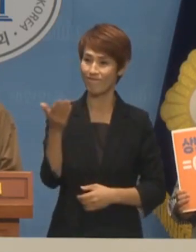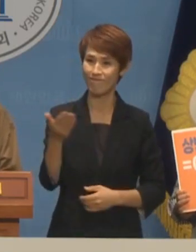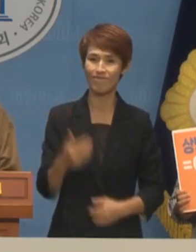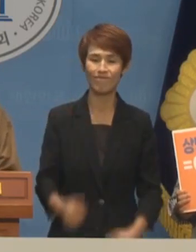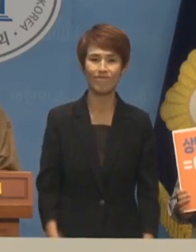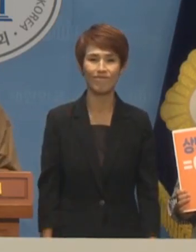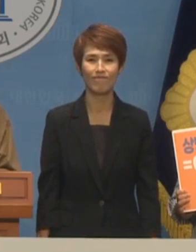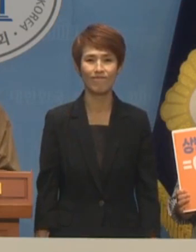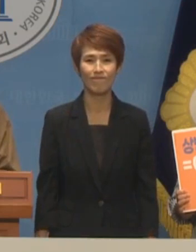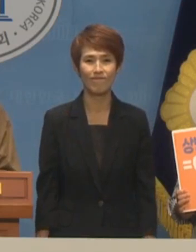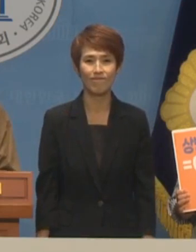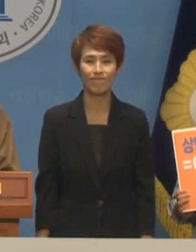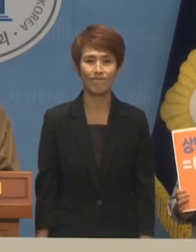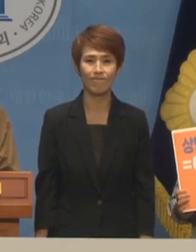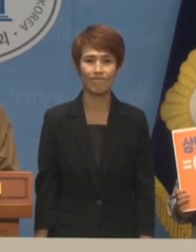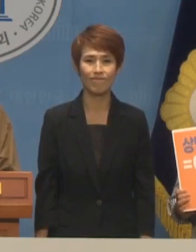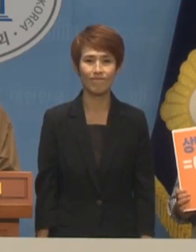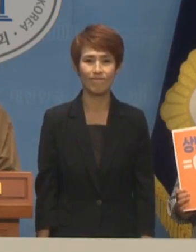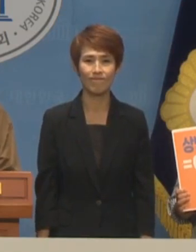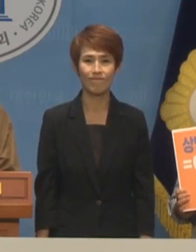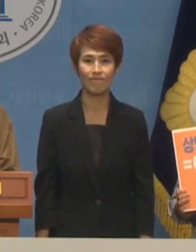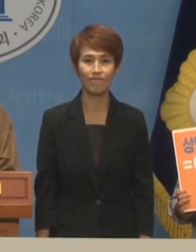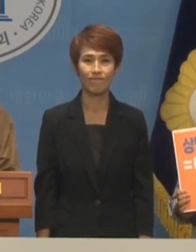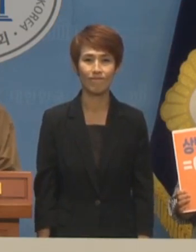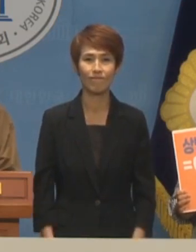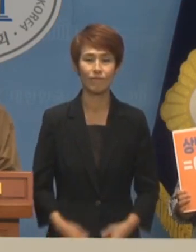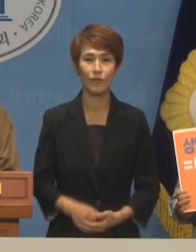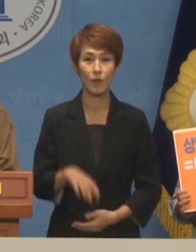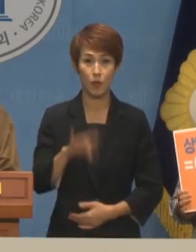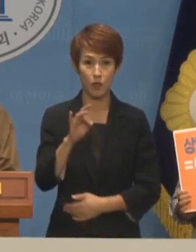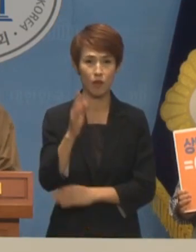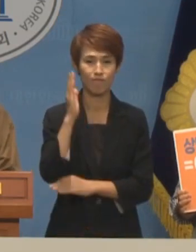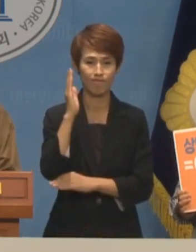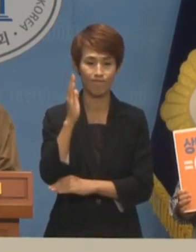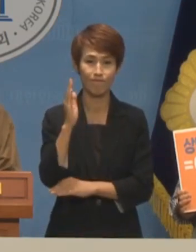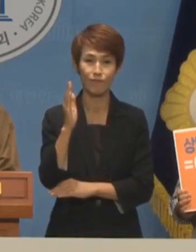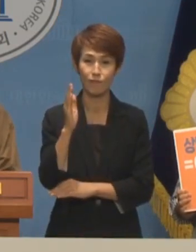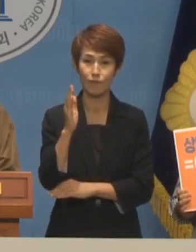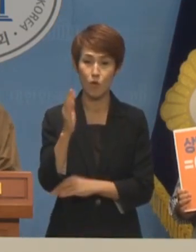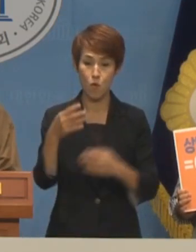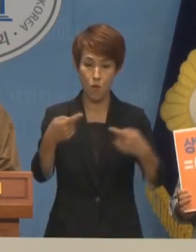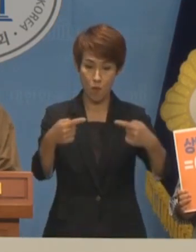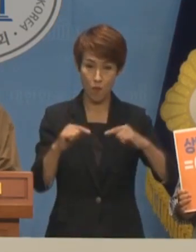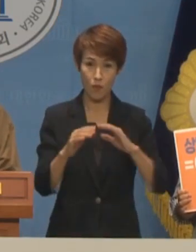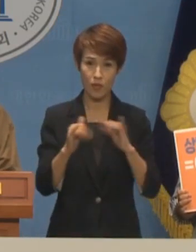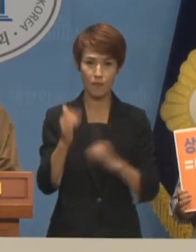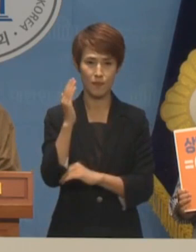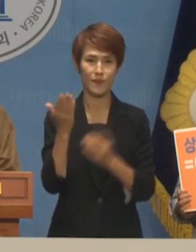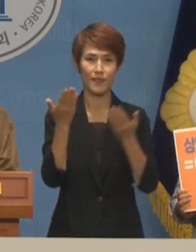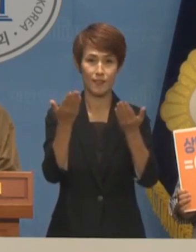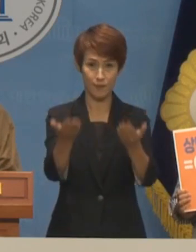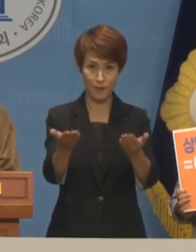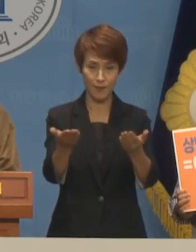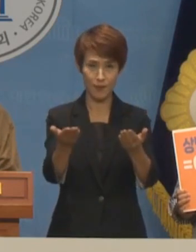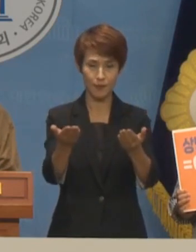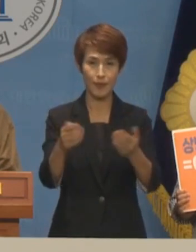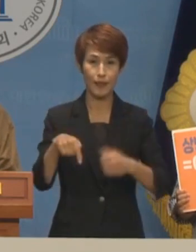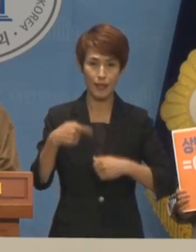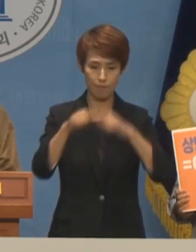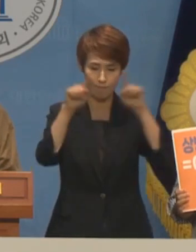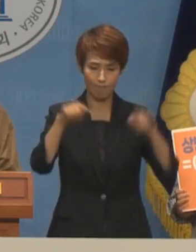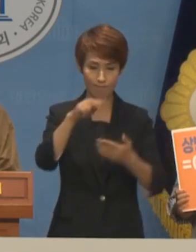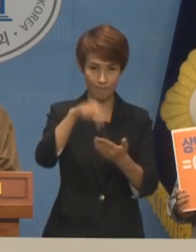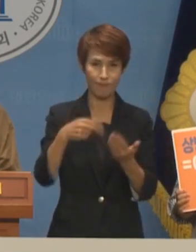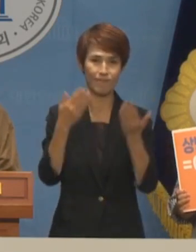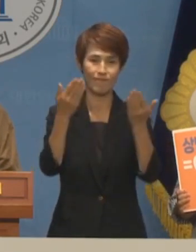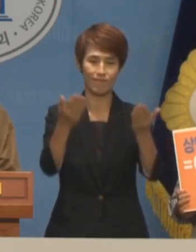계십니다. 먼저 현장 관계자분들의 말씀을 듣고 법안 소개를 포함한 기자회견문을 낭독하는 순서로